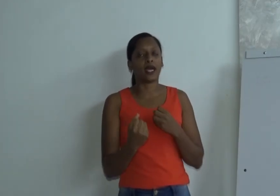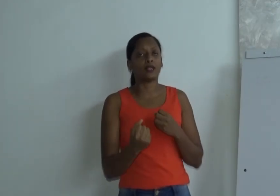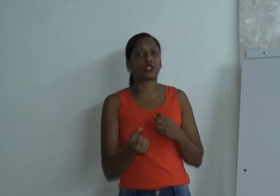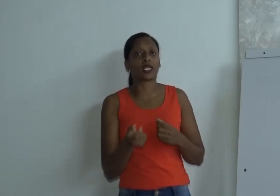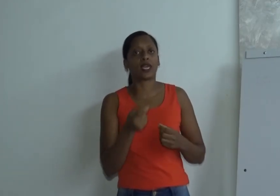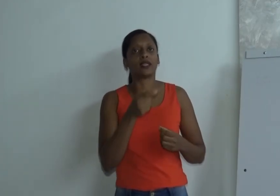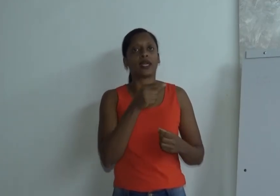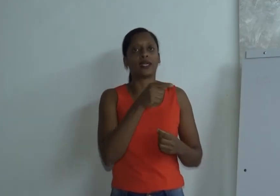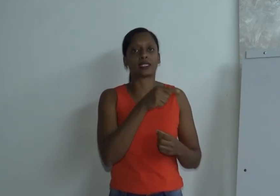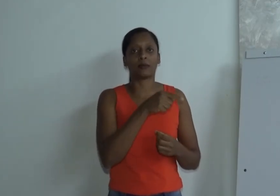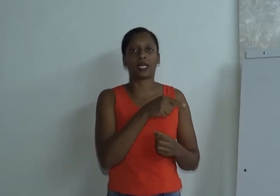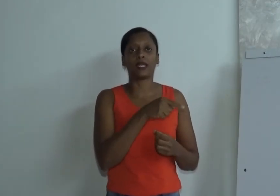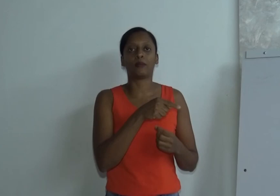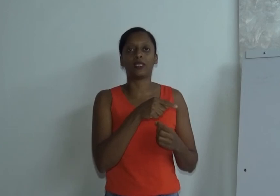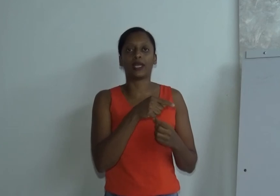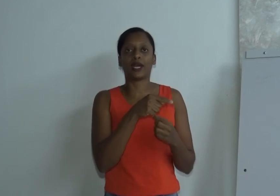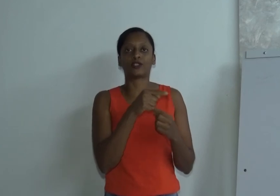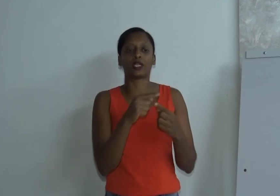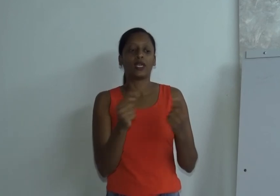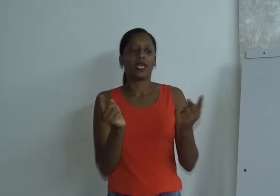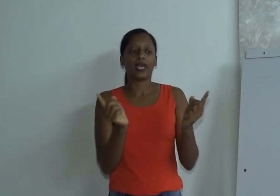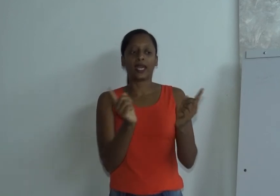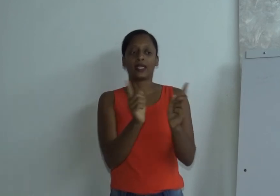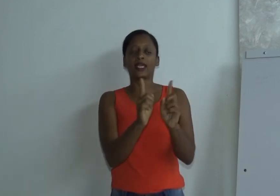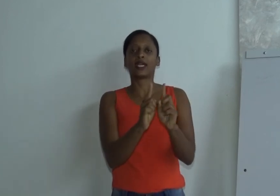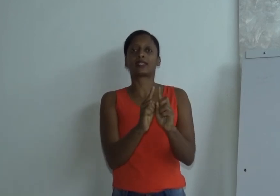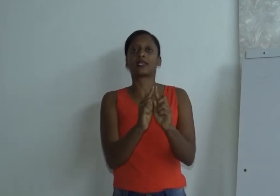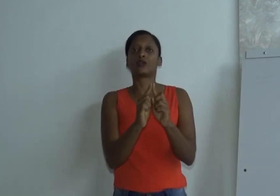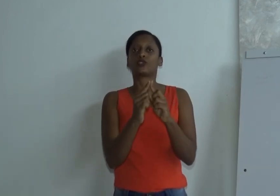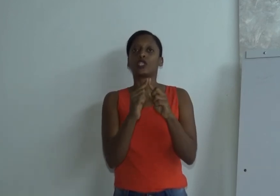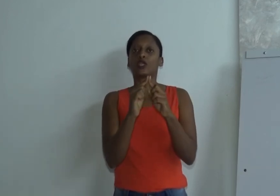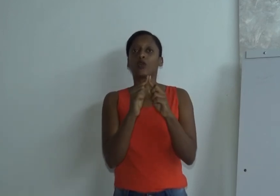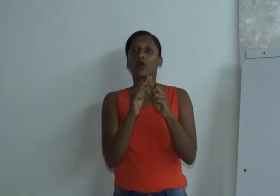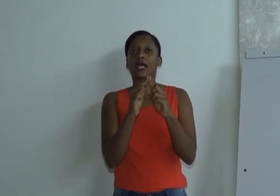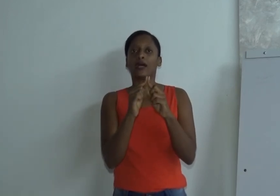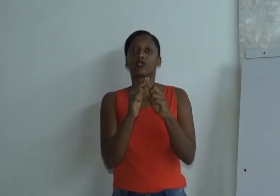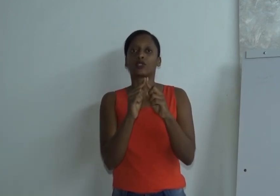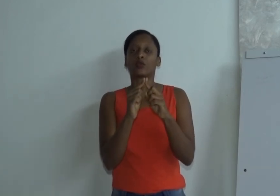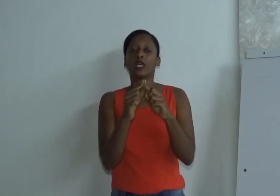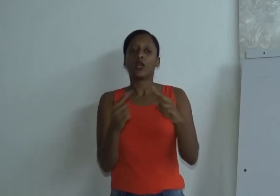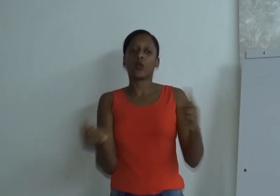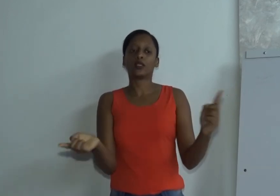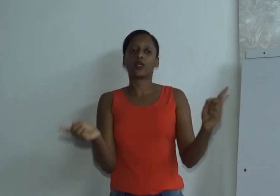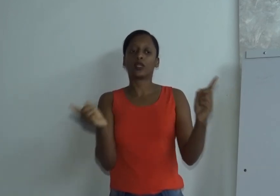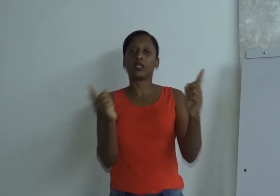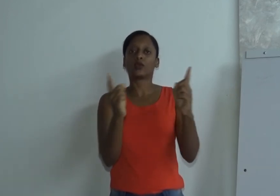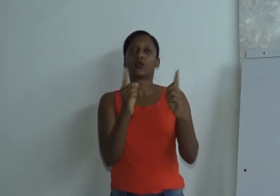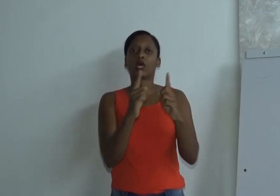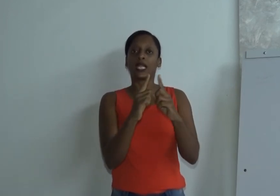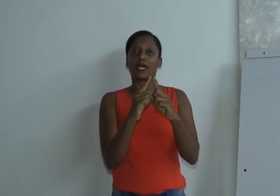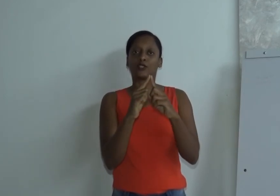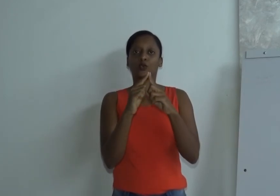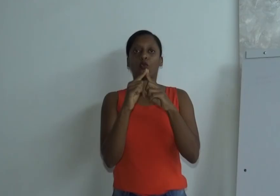maleabilidade. Quem dá essa maleabilidade é a ligação de colágeno. Quando eu ligo colágeno